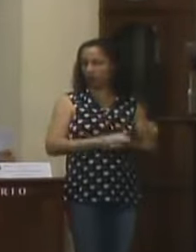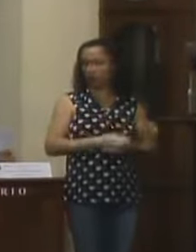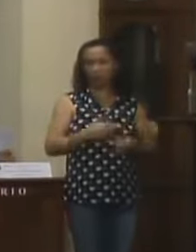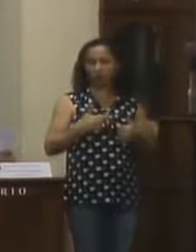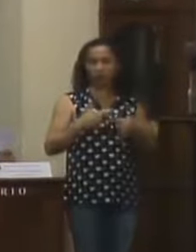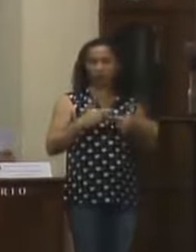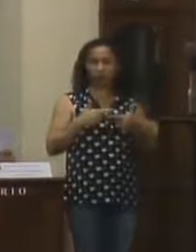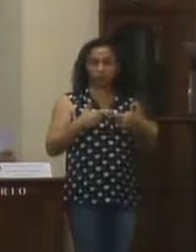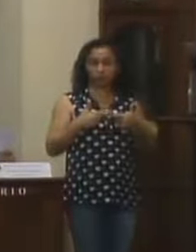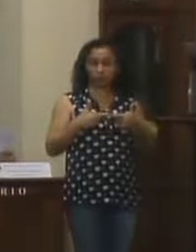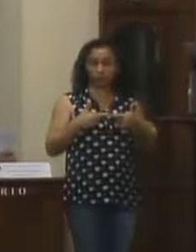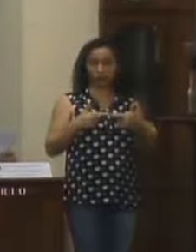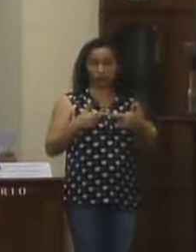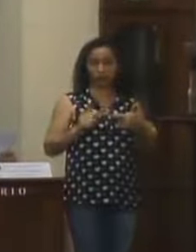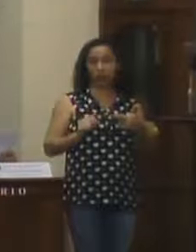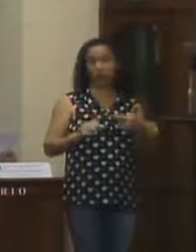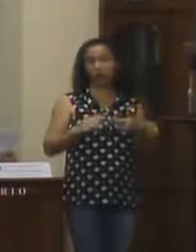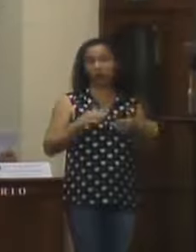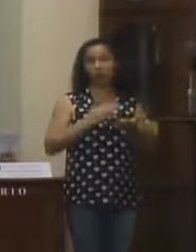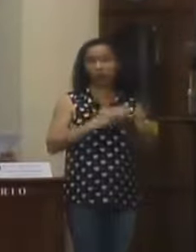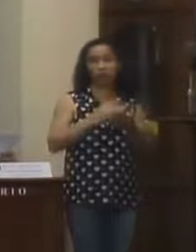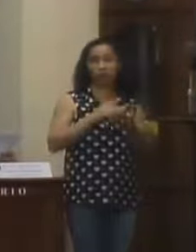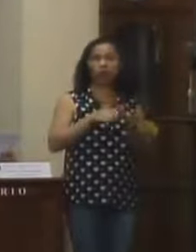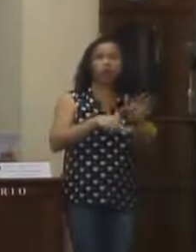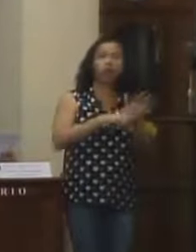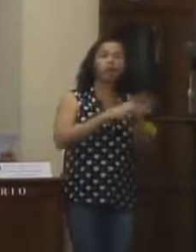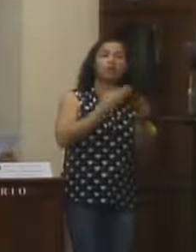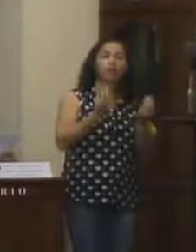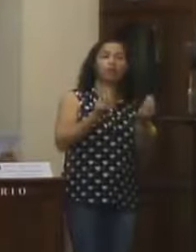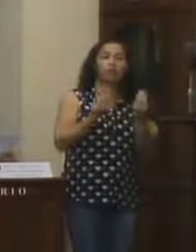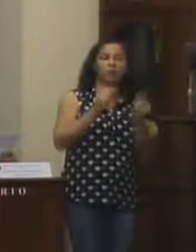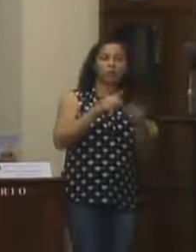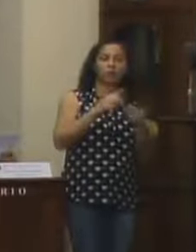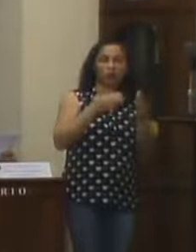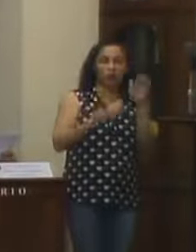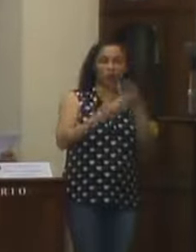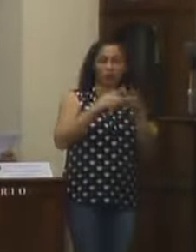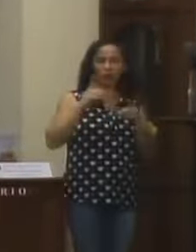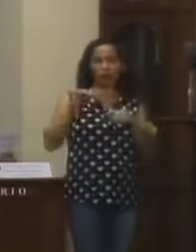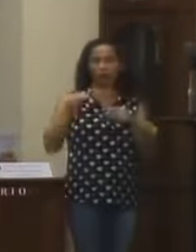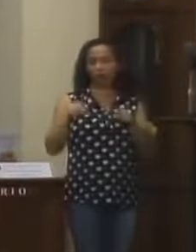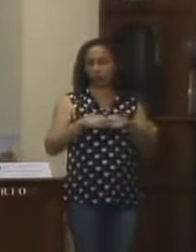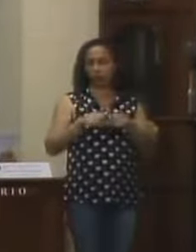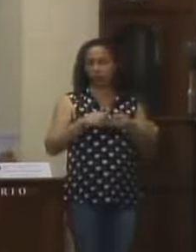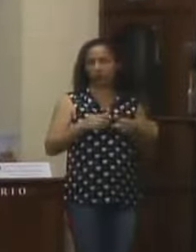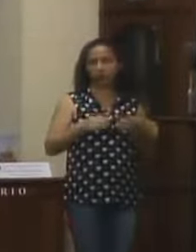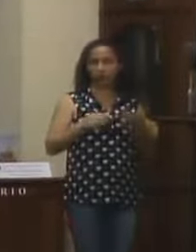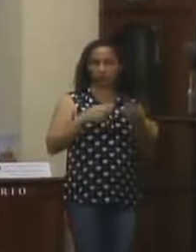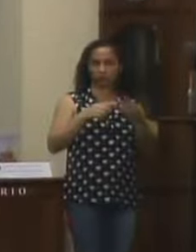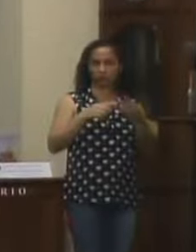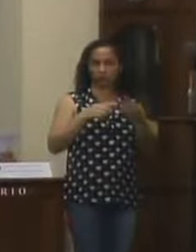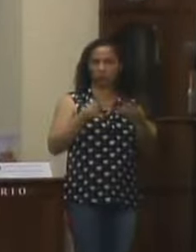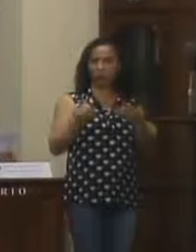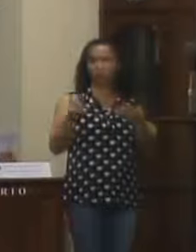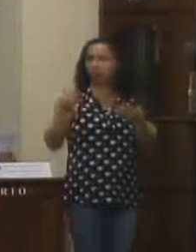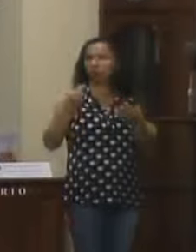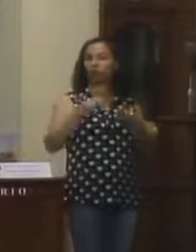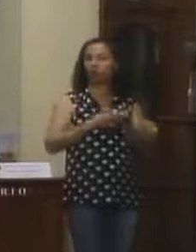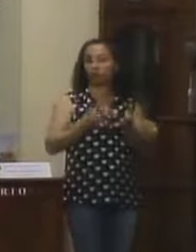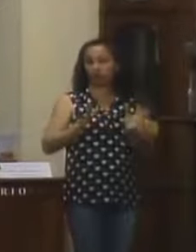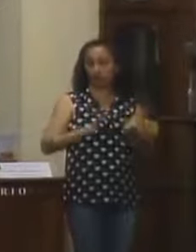2. Qual a previsão de início e término das obras? Número 3. Qual o valor da obra e origem dos recursos, apontado especialmente às